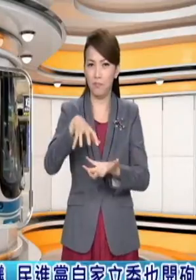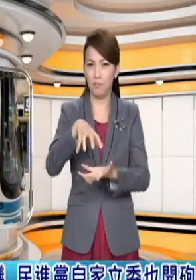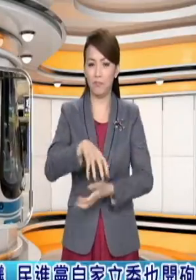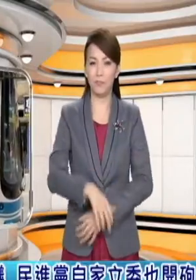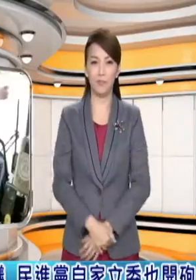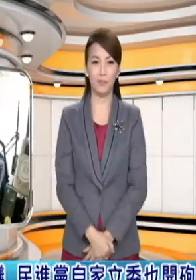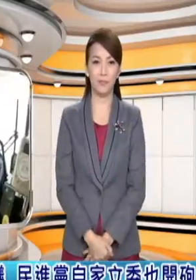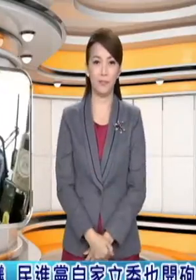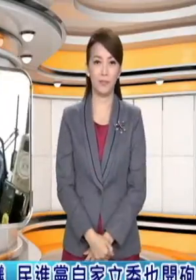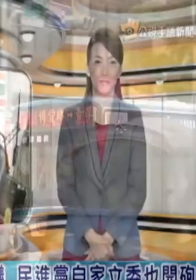脚。